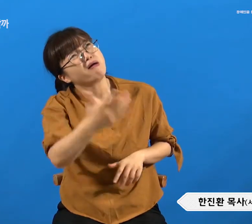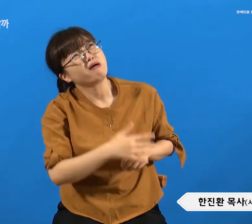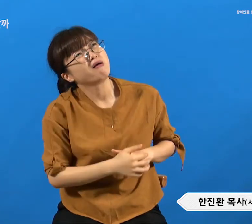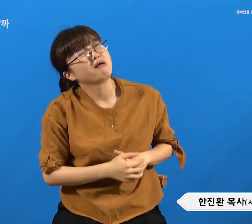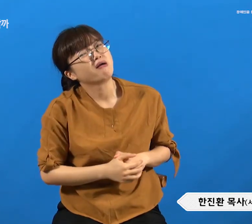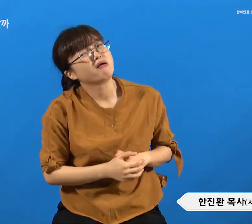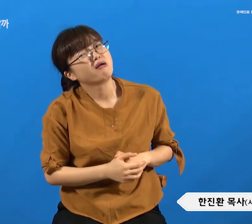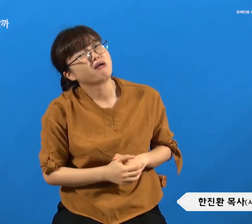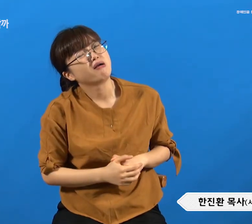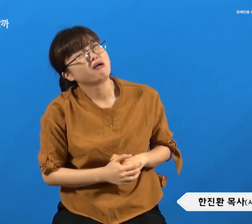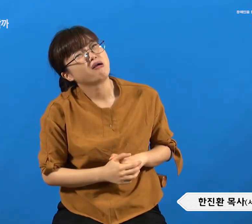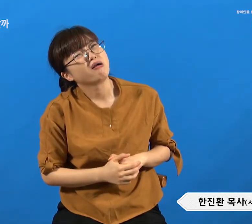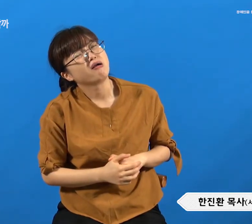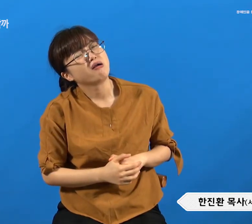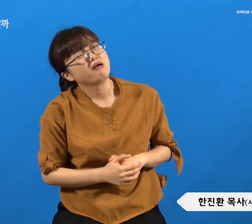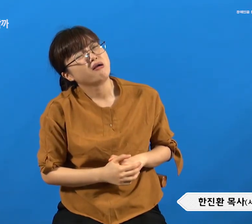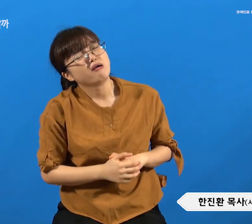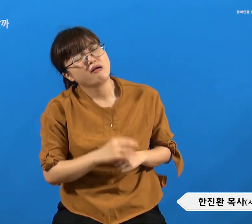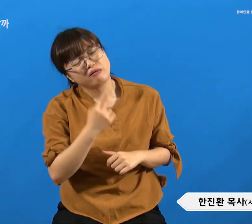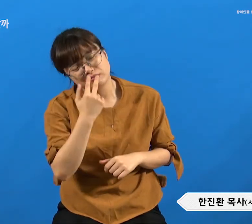건가요?